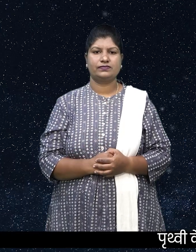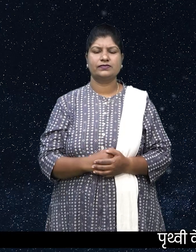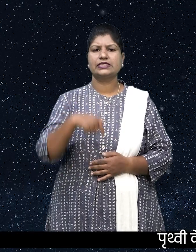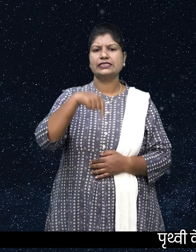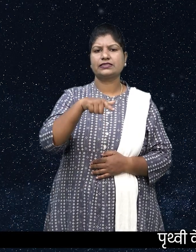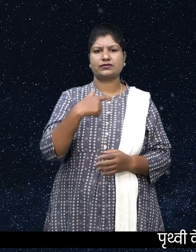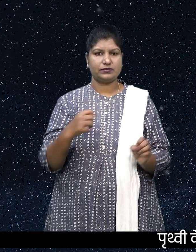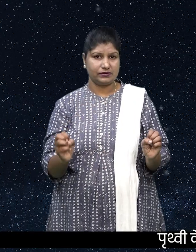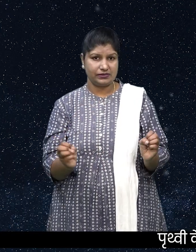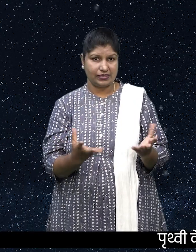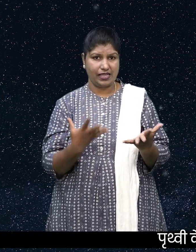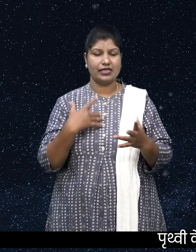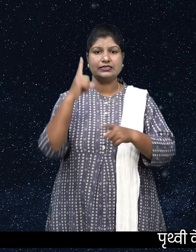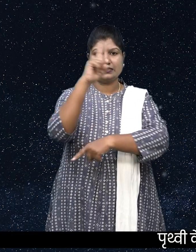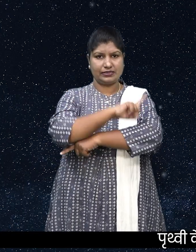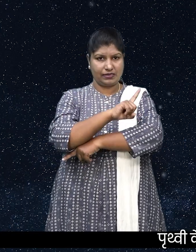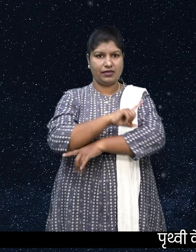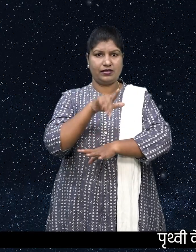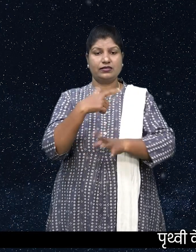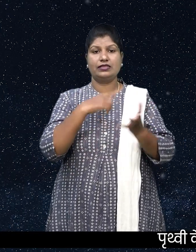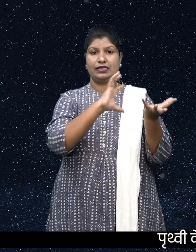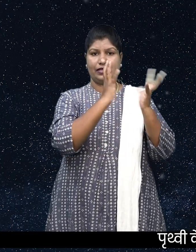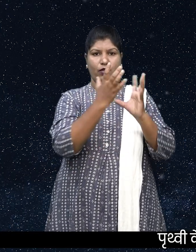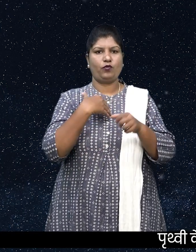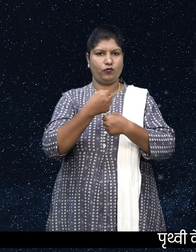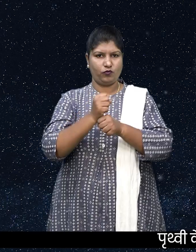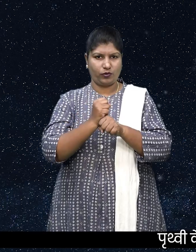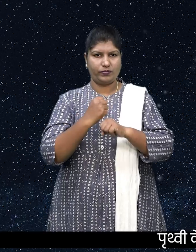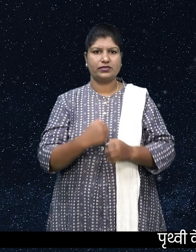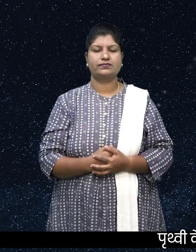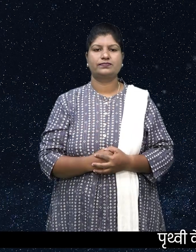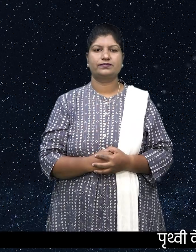पृथ्वी के गठन के शुरुआती दिनों में